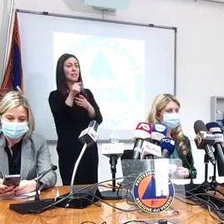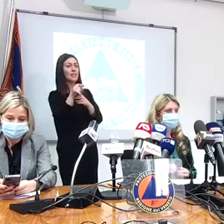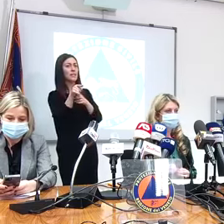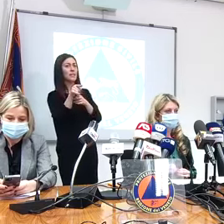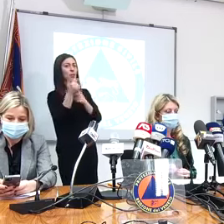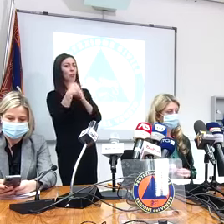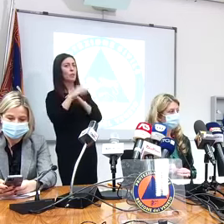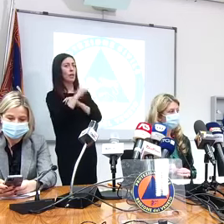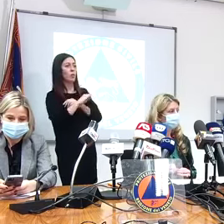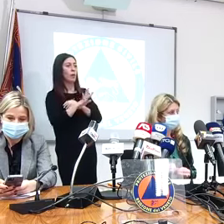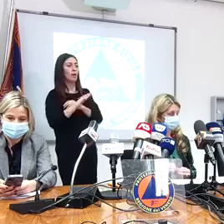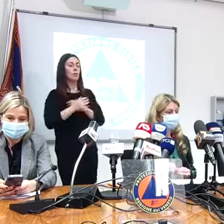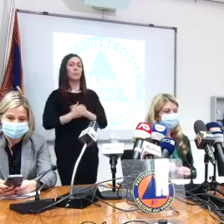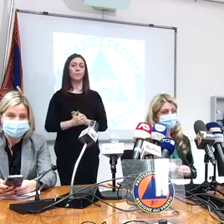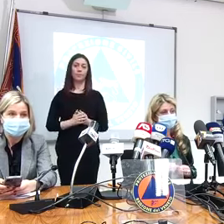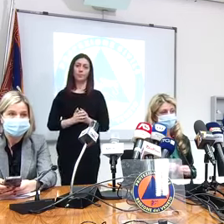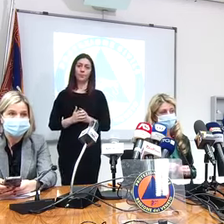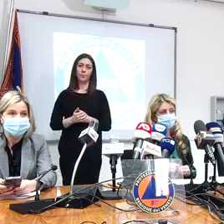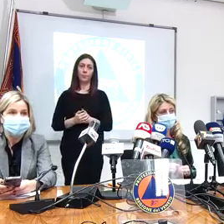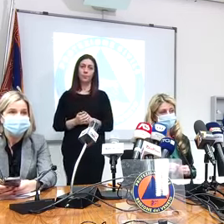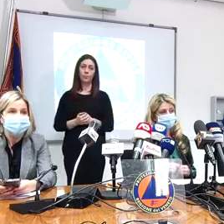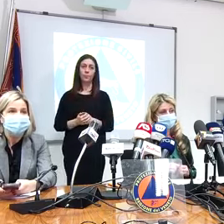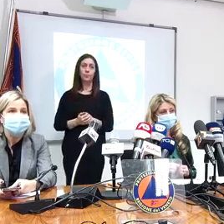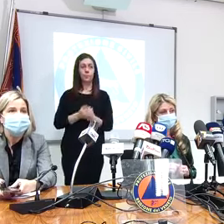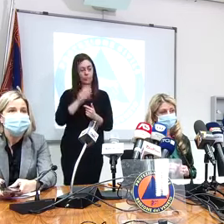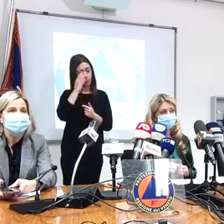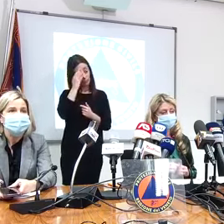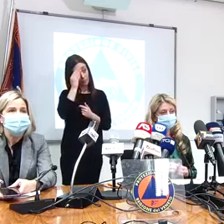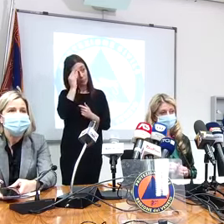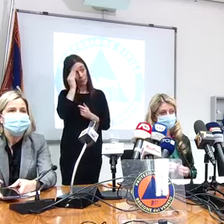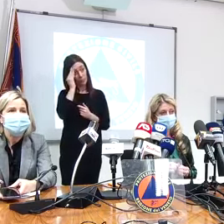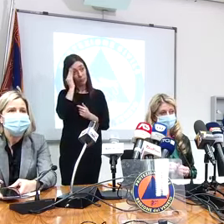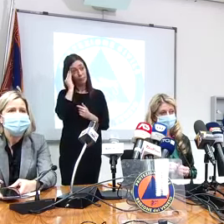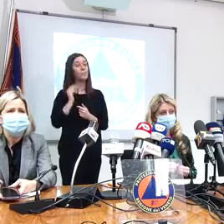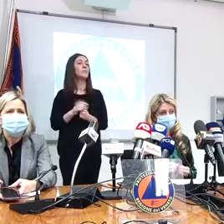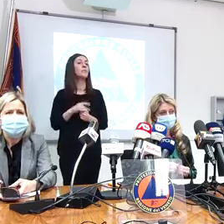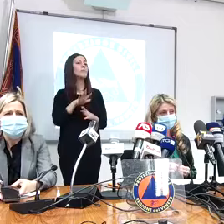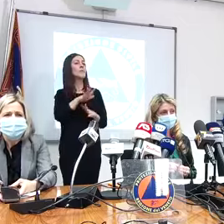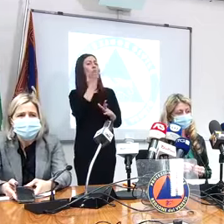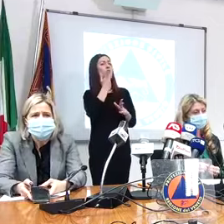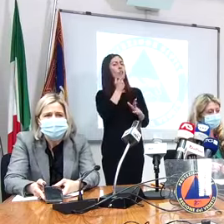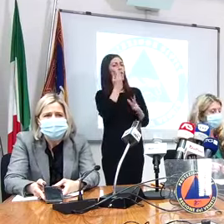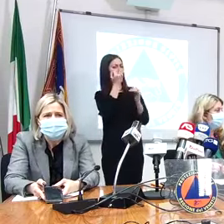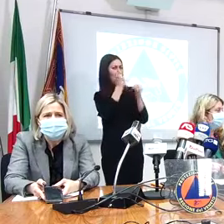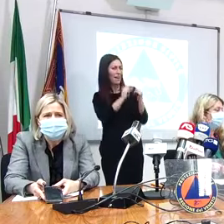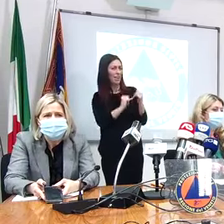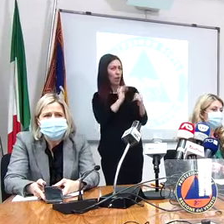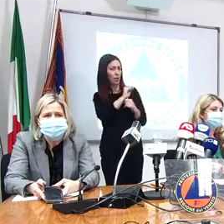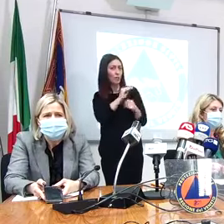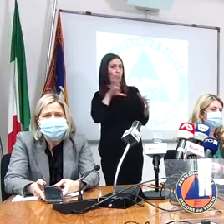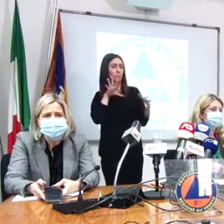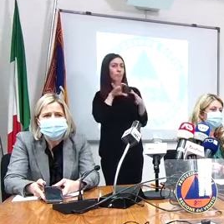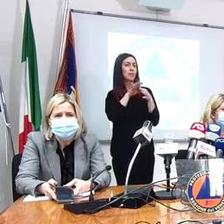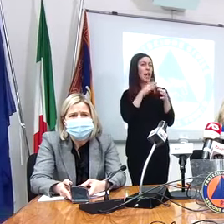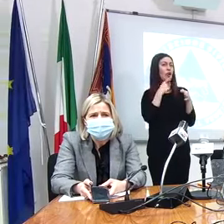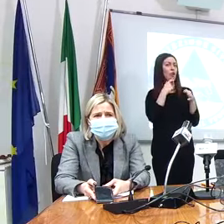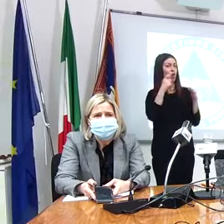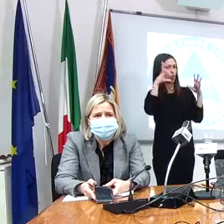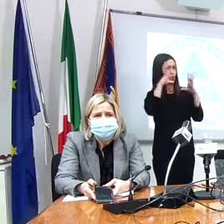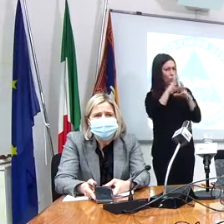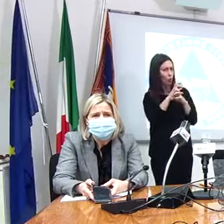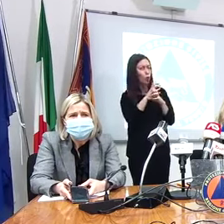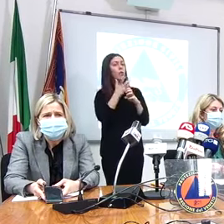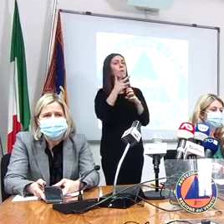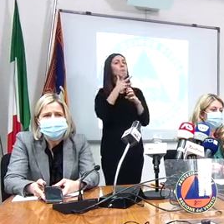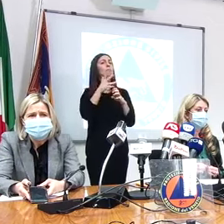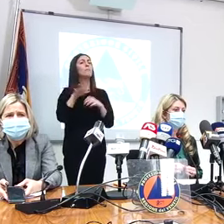sì. Grazie. Solo un dettaglio a proposito del rosso scuro. Mi pare, se non dico una sciocchezza, che ci sia qualche difficoltà per